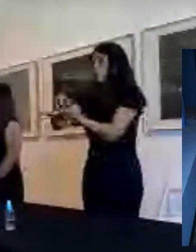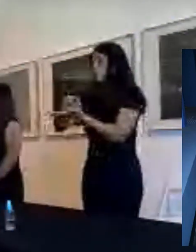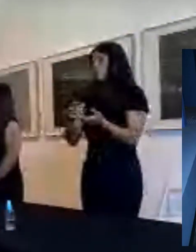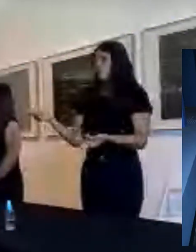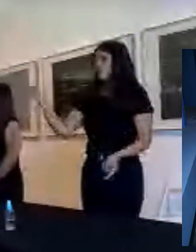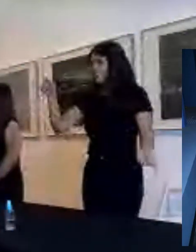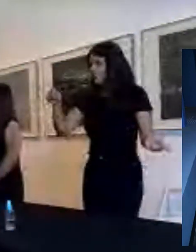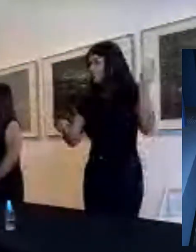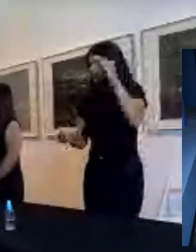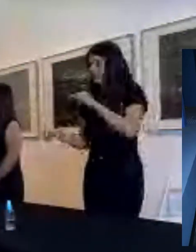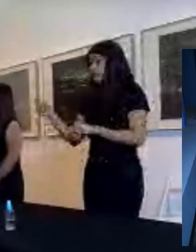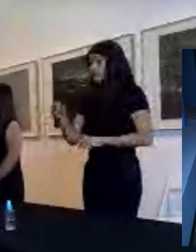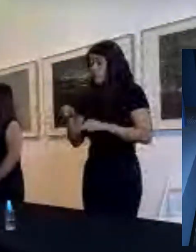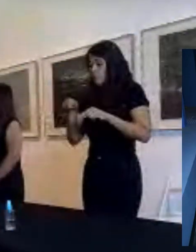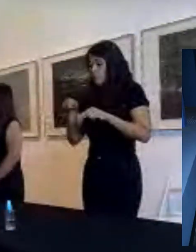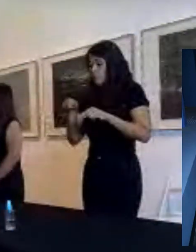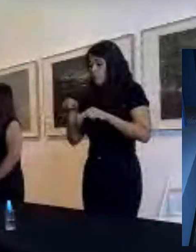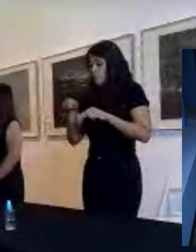Porque a partir de ese día